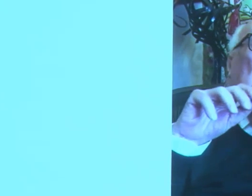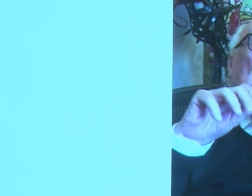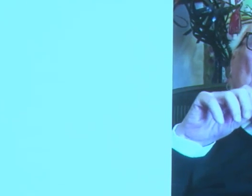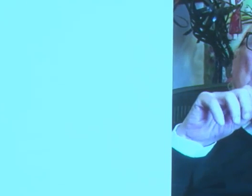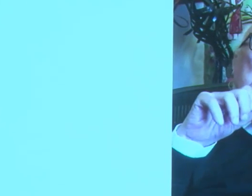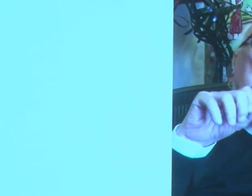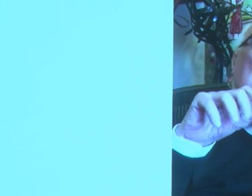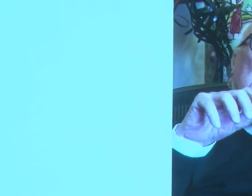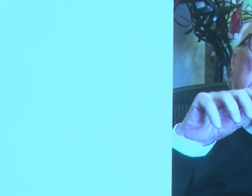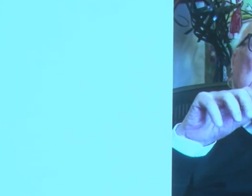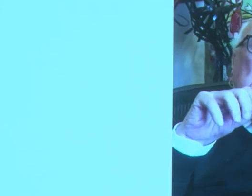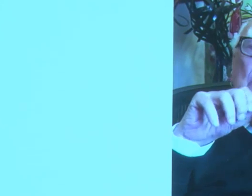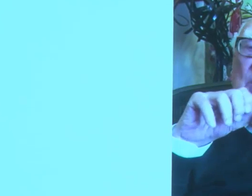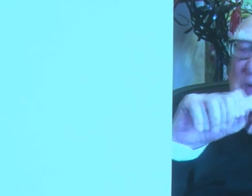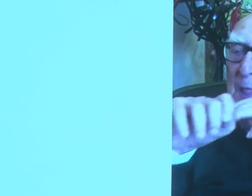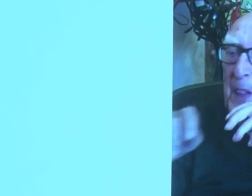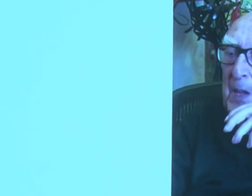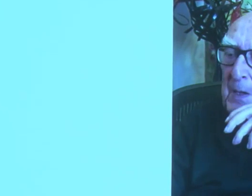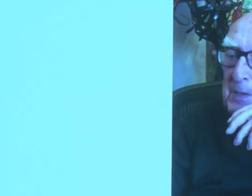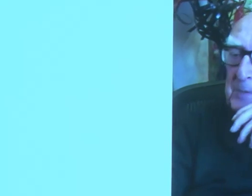trovato benissimo